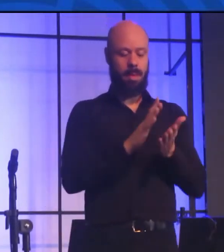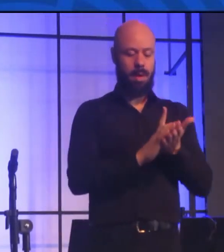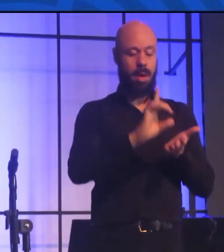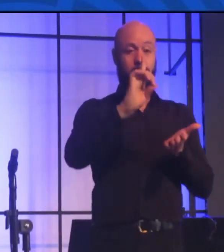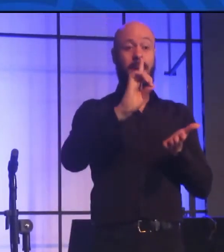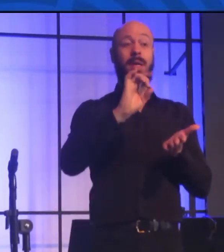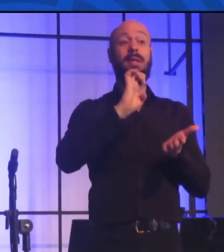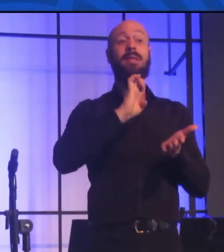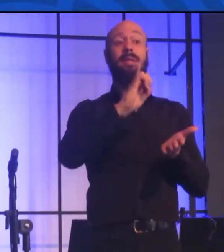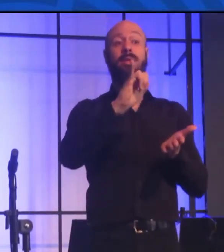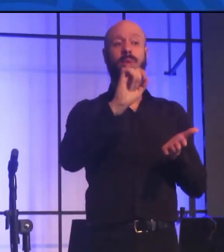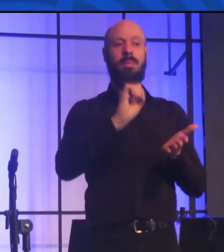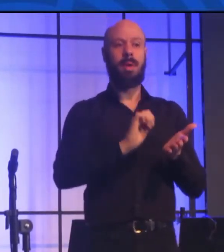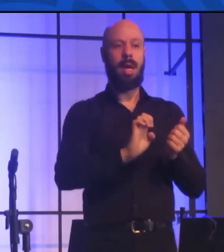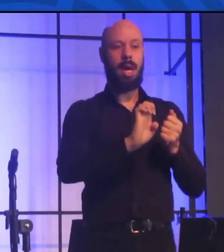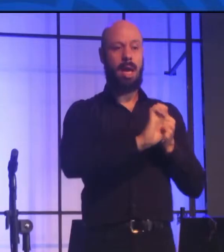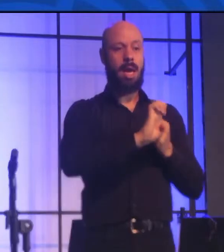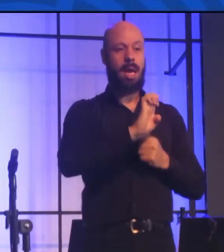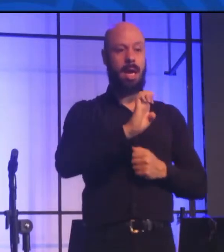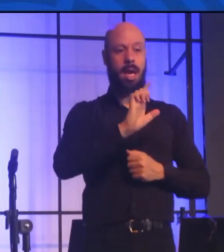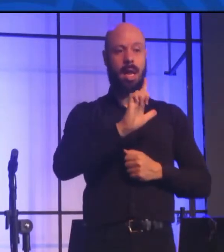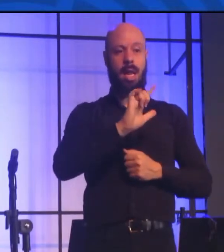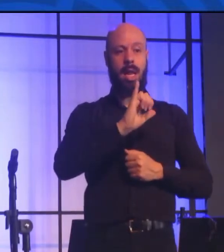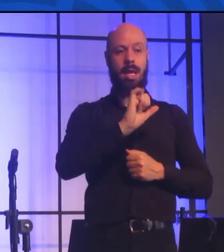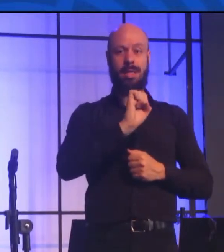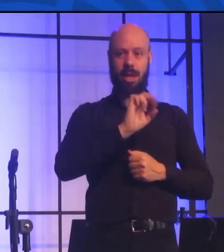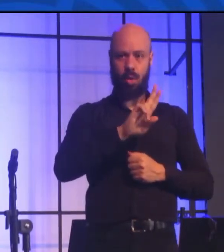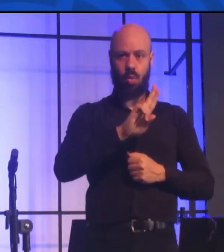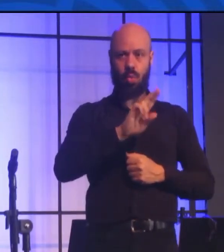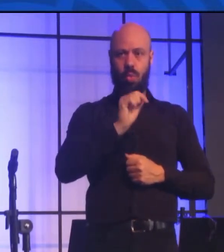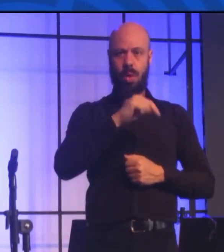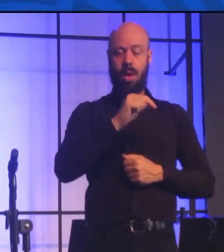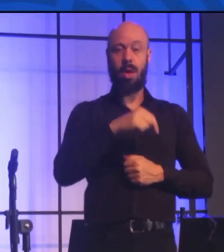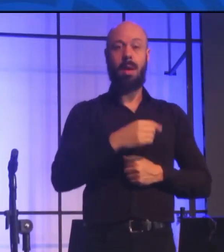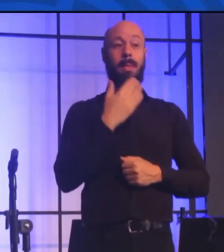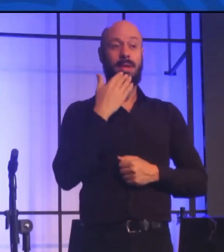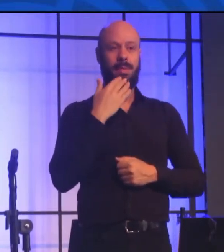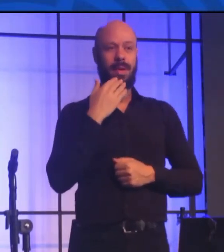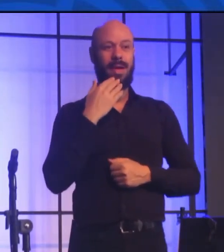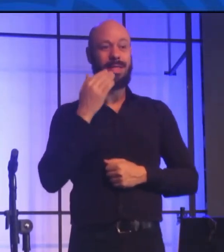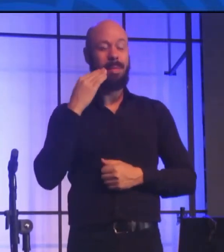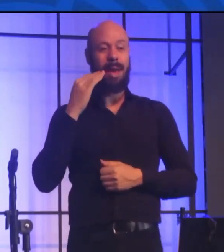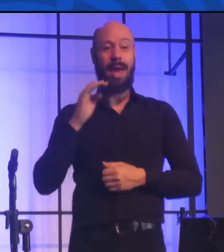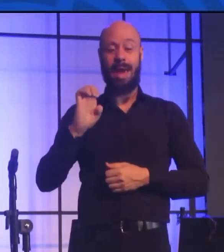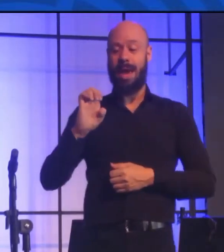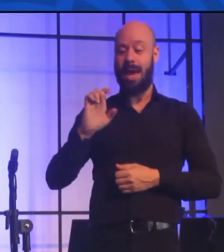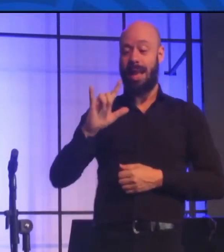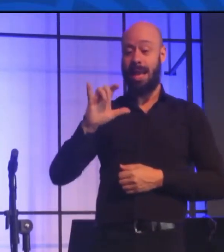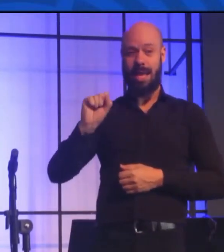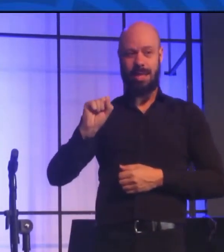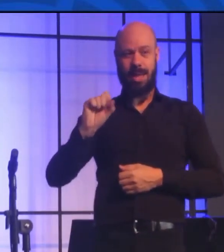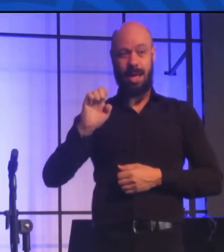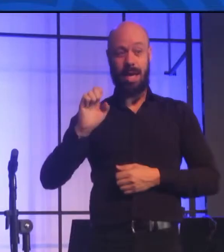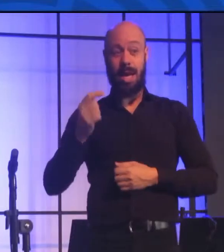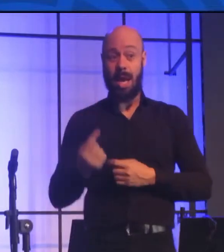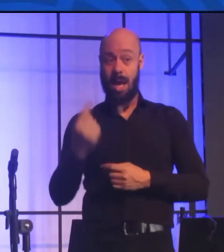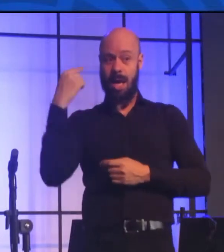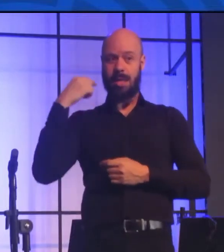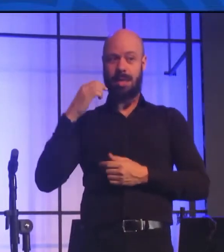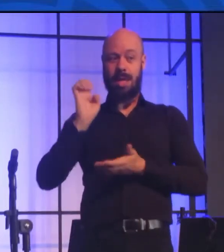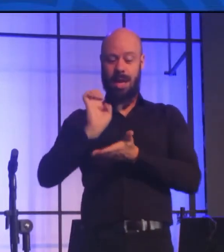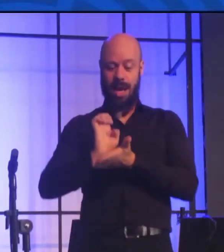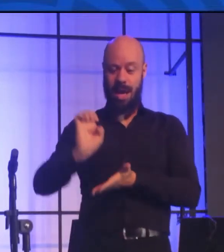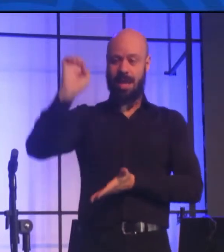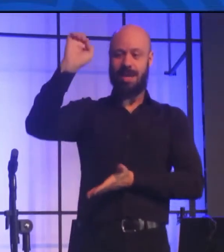profetas. Vocês conhecem a história que quando ele pediu a Elias, Elias disse, o que você me pede? Ele disse, eu quero porção dobrada do Espírito que